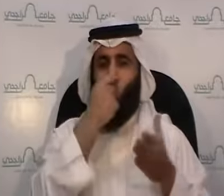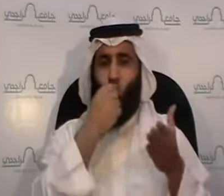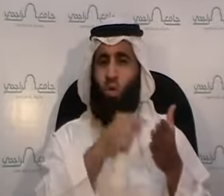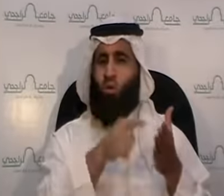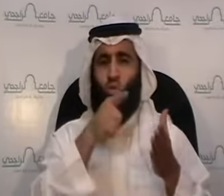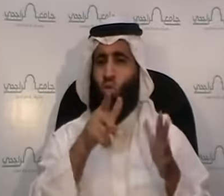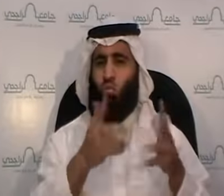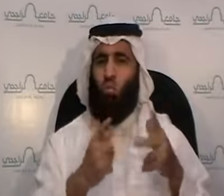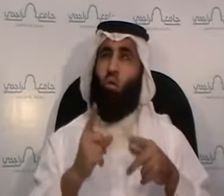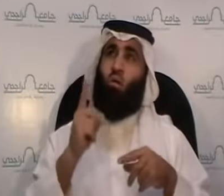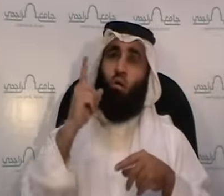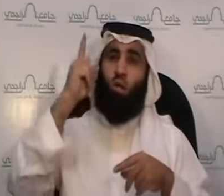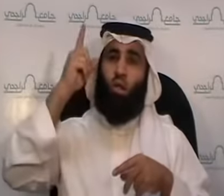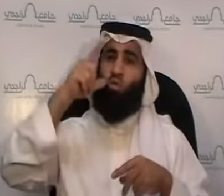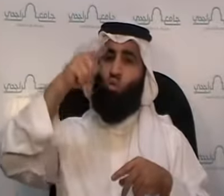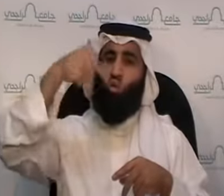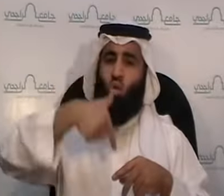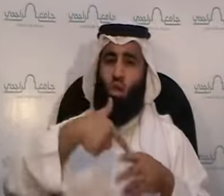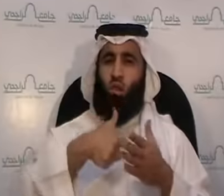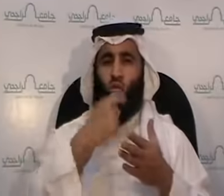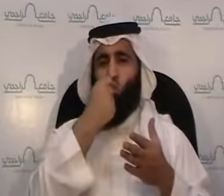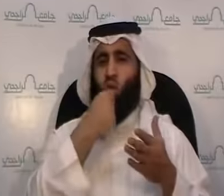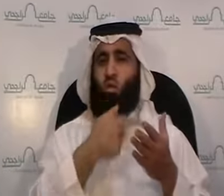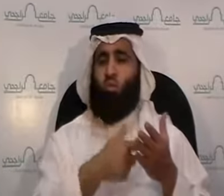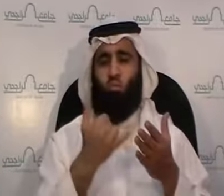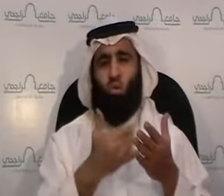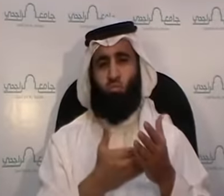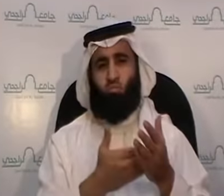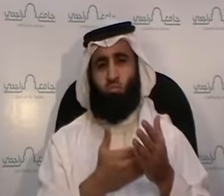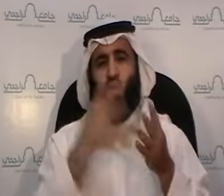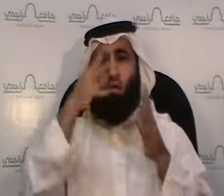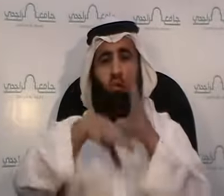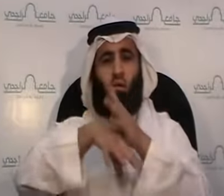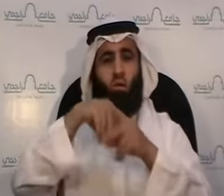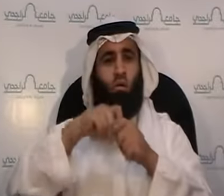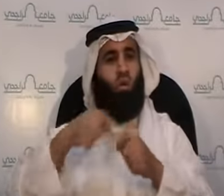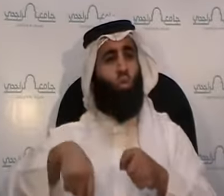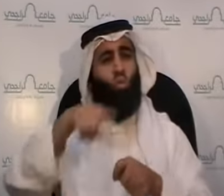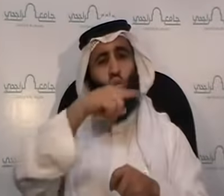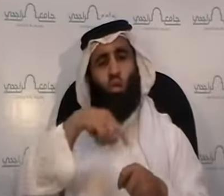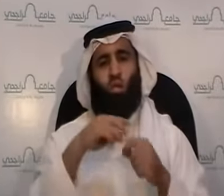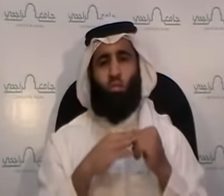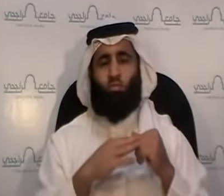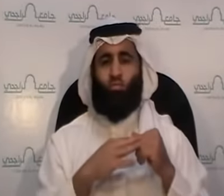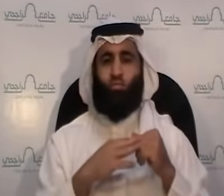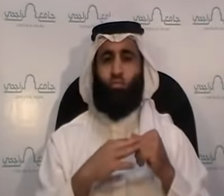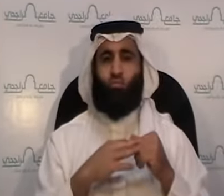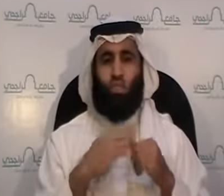ومسبب الأسباب وخالق خلقه من تراب، لكن ناقص الإيمان أو